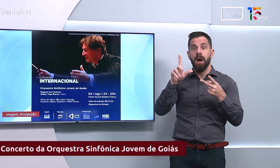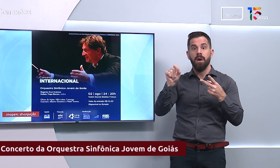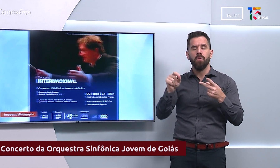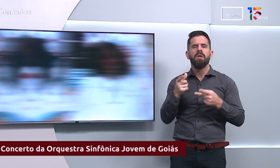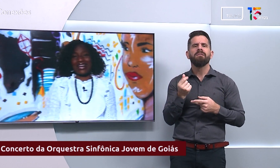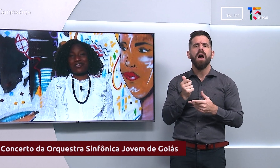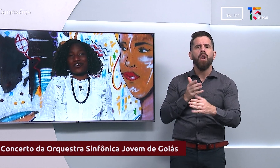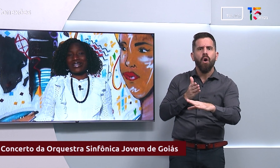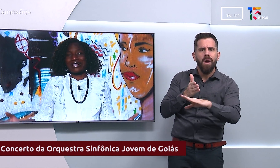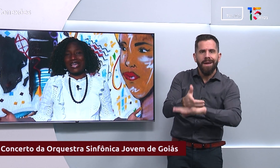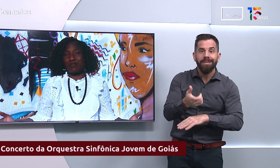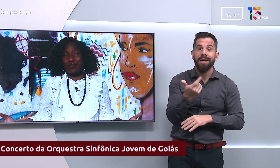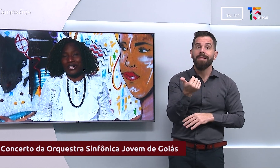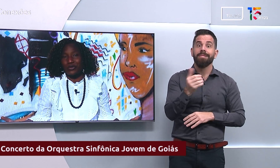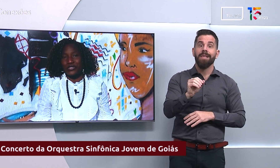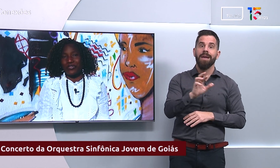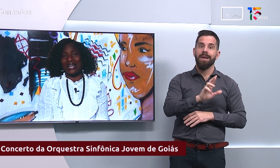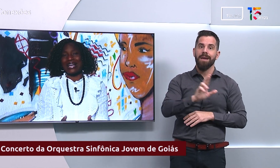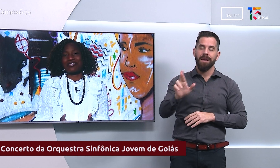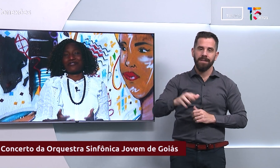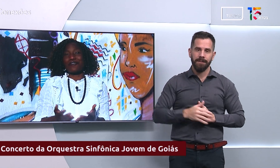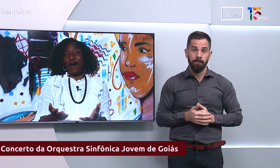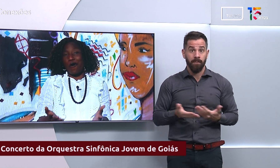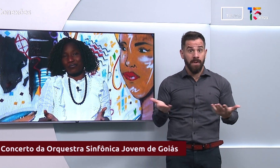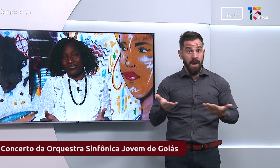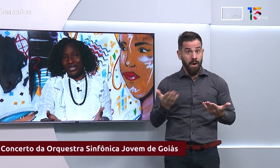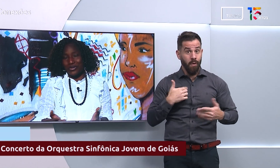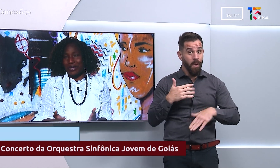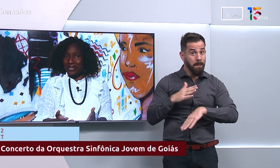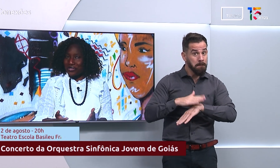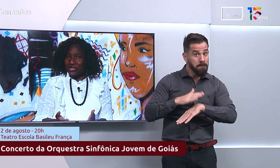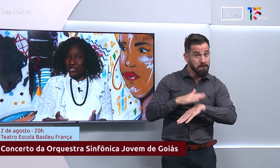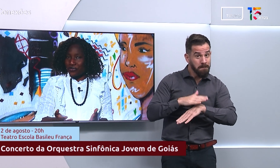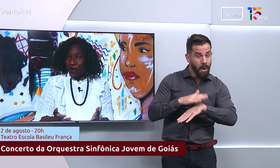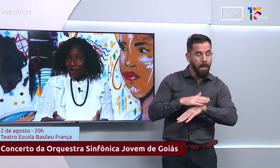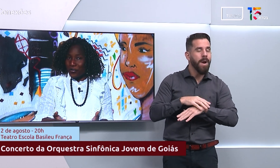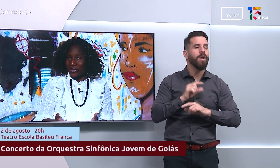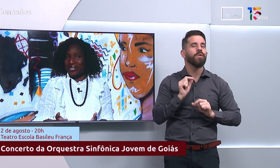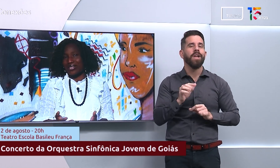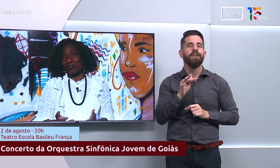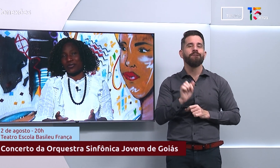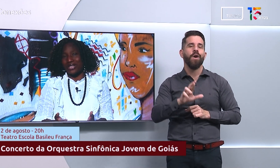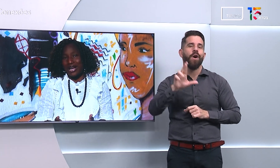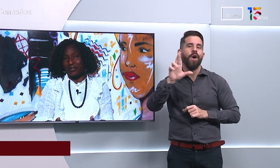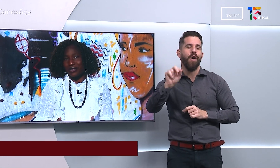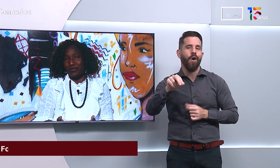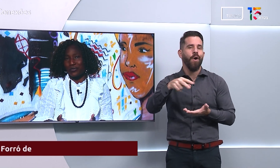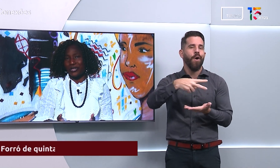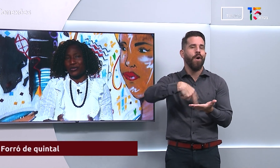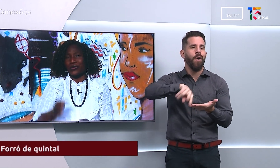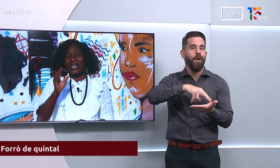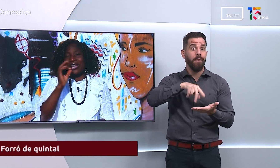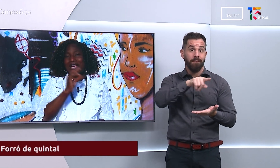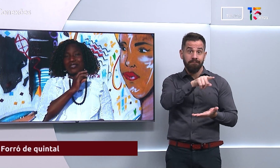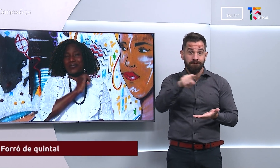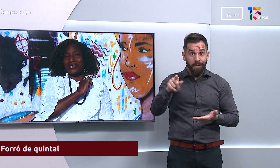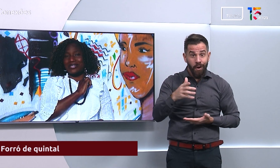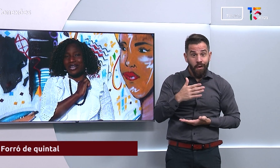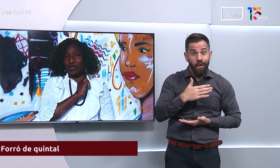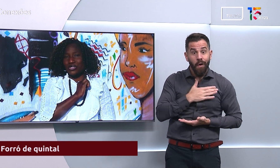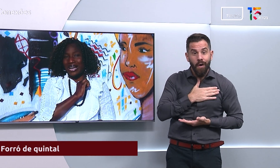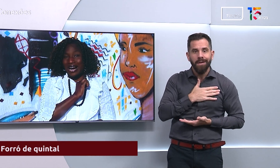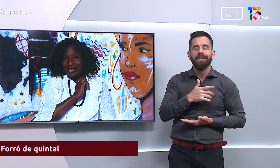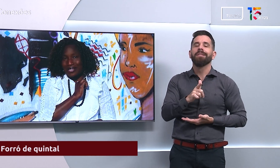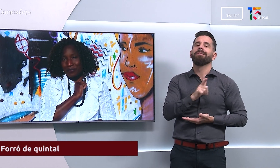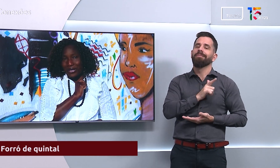R$10. Agora é momento de falar de forró. Os amantes de forró podem se aprontar para um momento